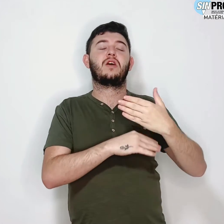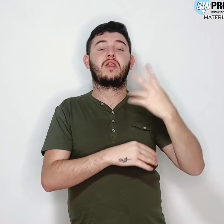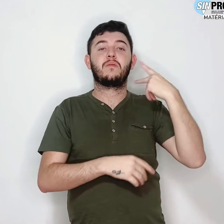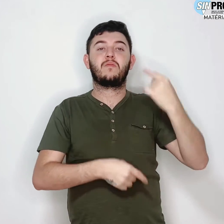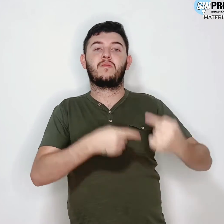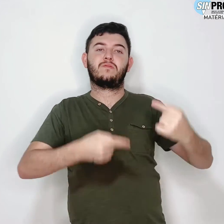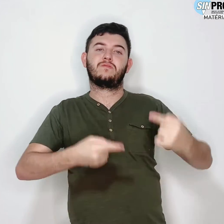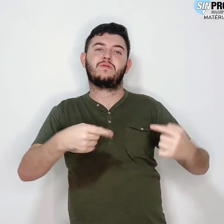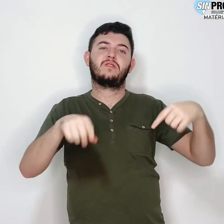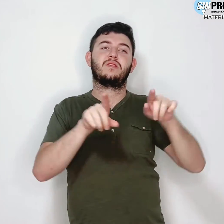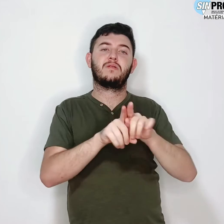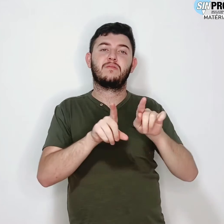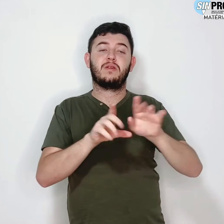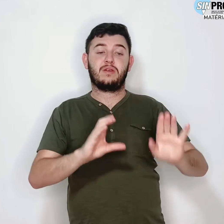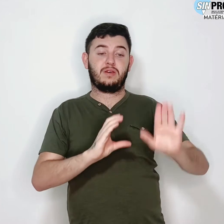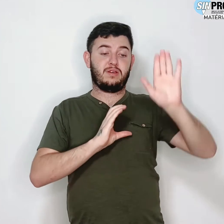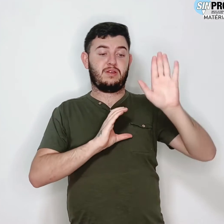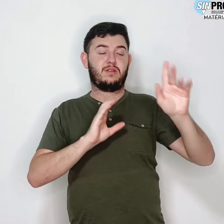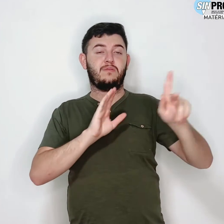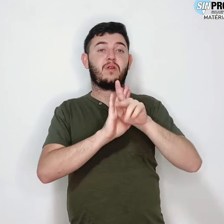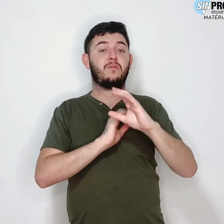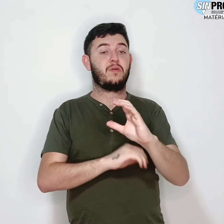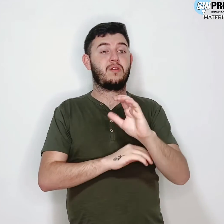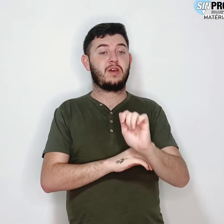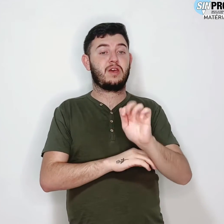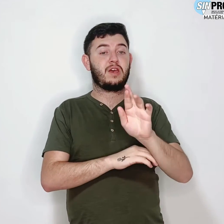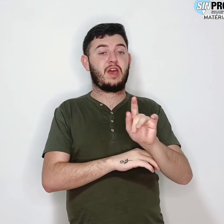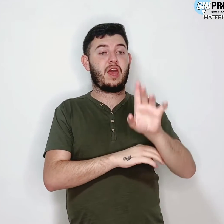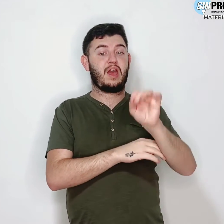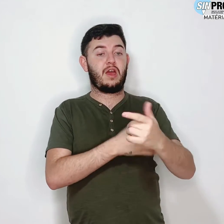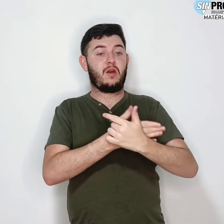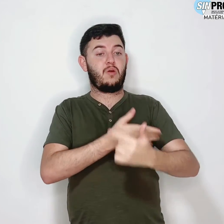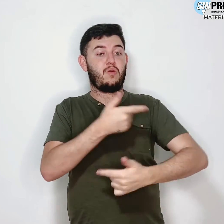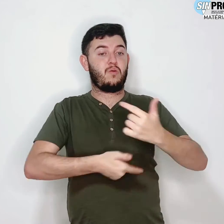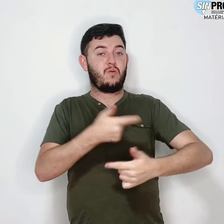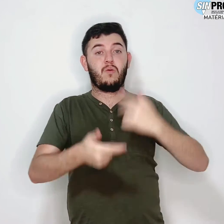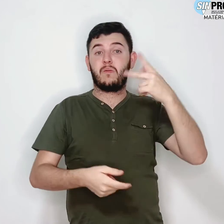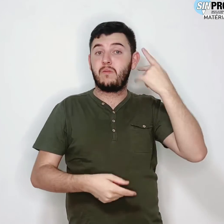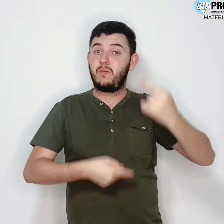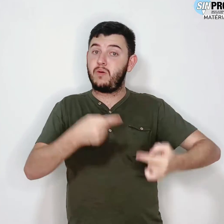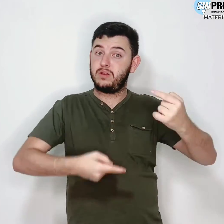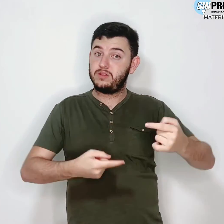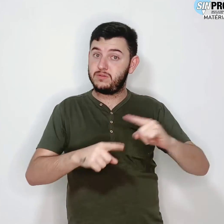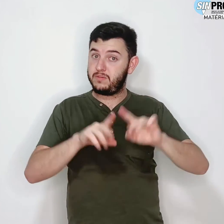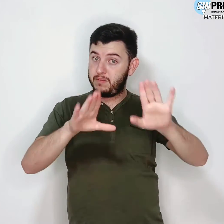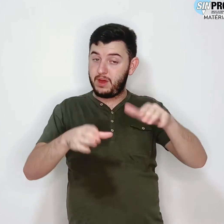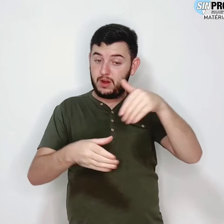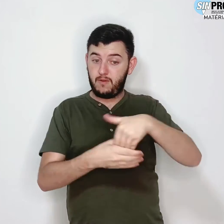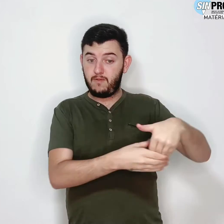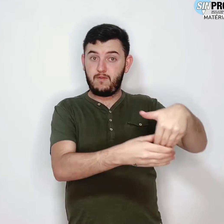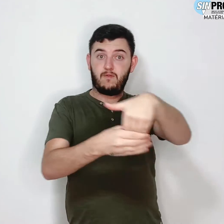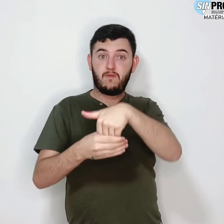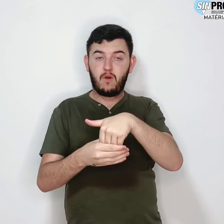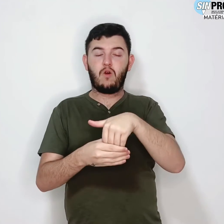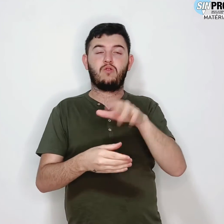políticos disponíveis. É por meio do voto que se decide se uma nação será soberana ou